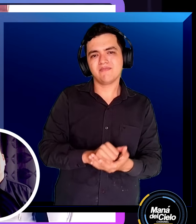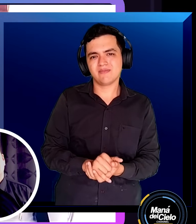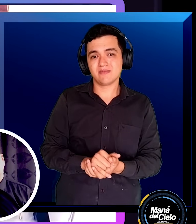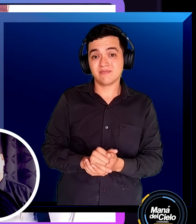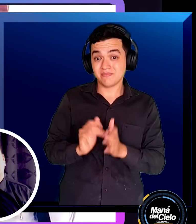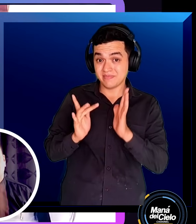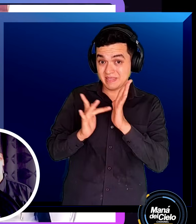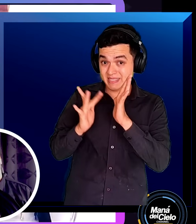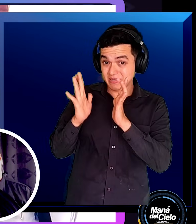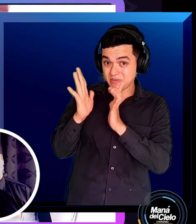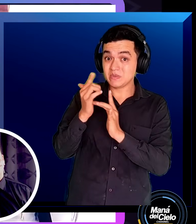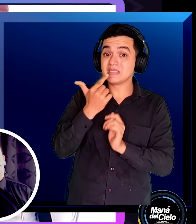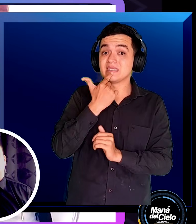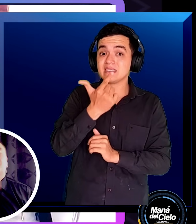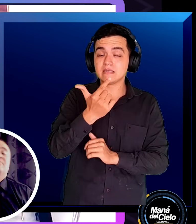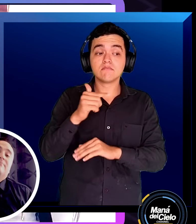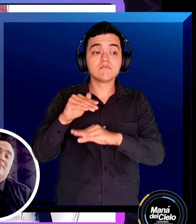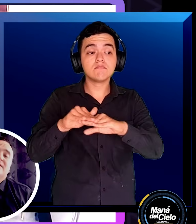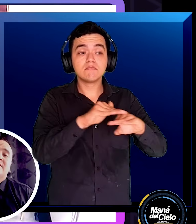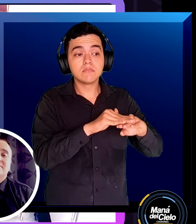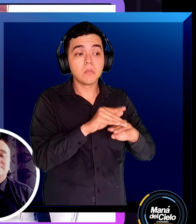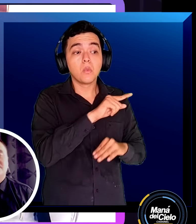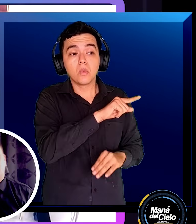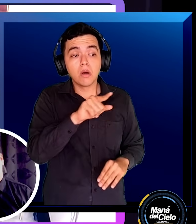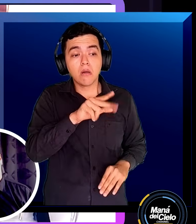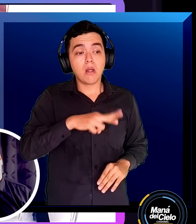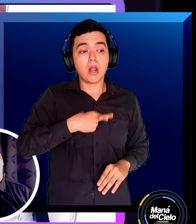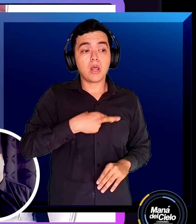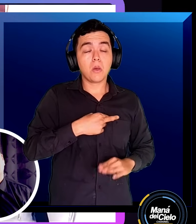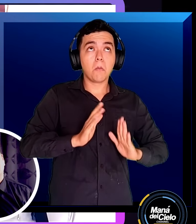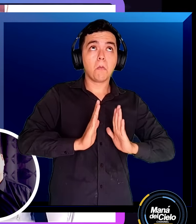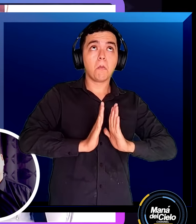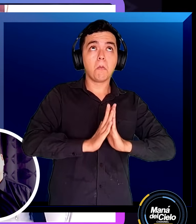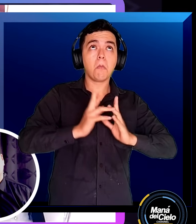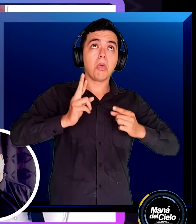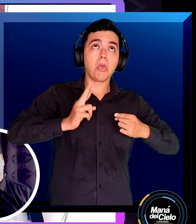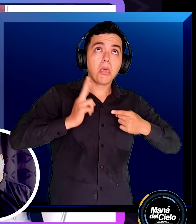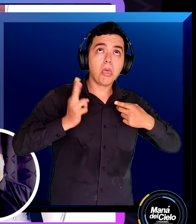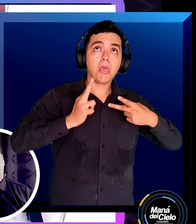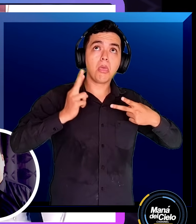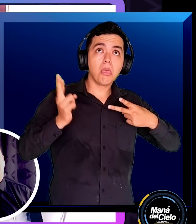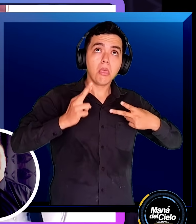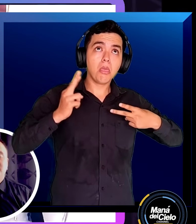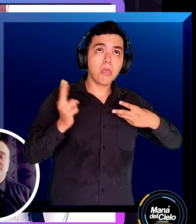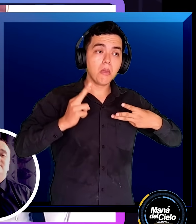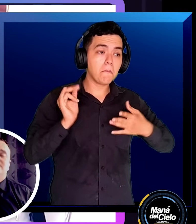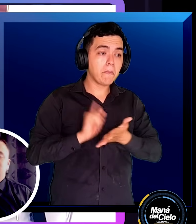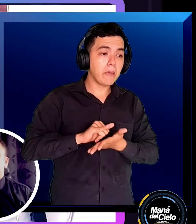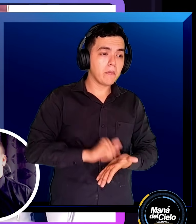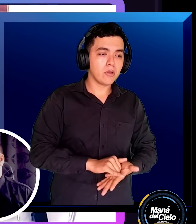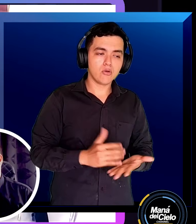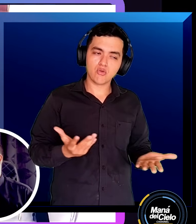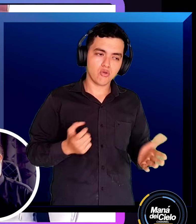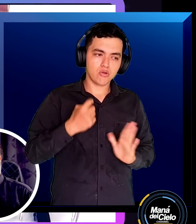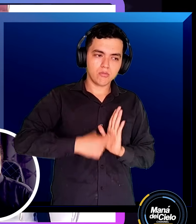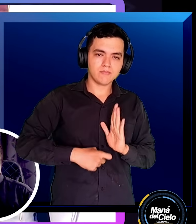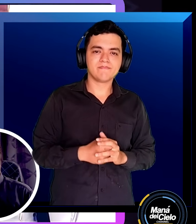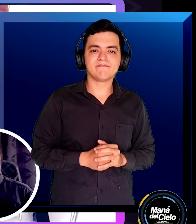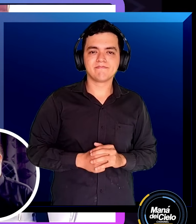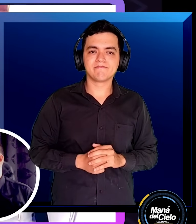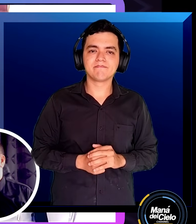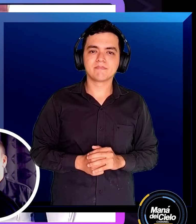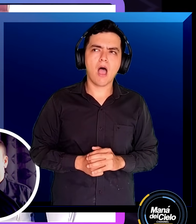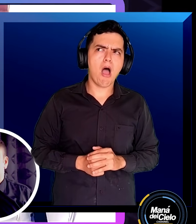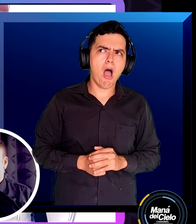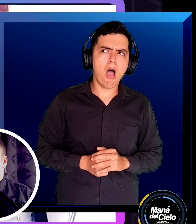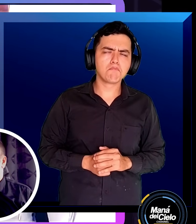carne, por supuesto, la humanidad tiene que salir cansada, porque pues este cuerpo se cansa. Pero no salen ni siquiera descansados espiritualmente. Salen con más